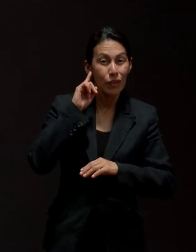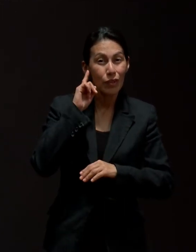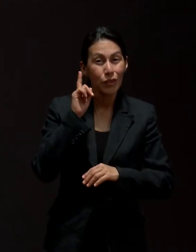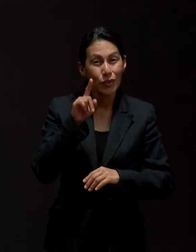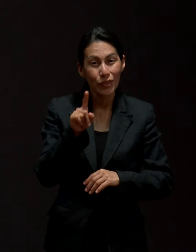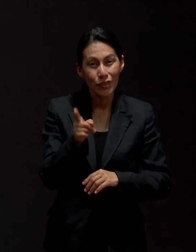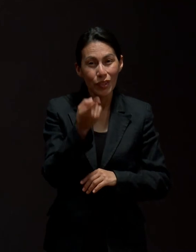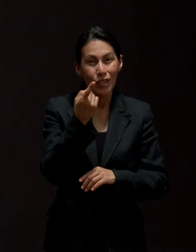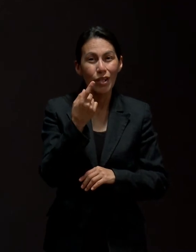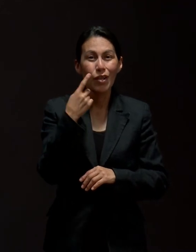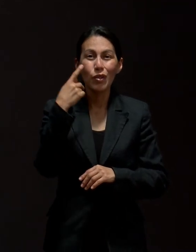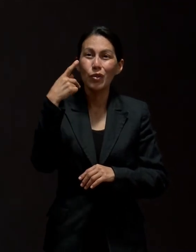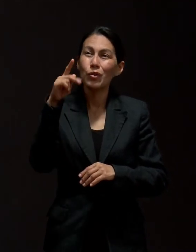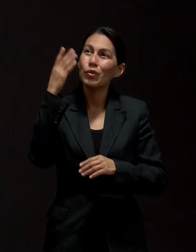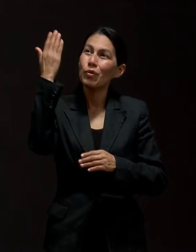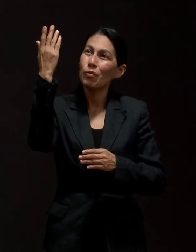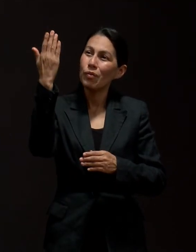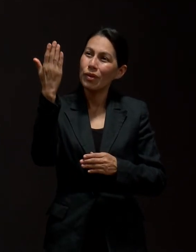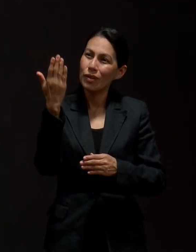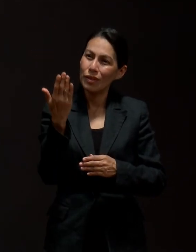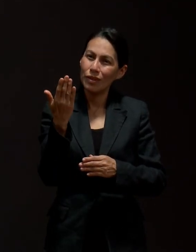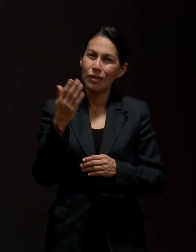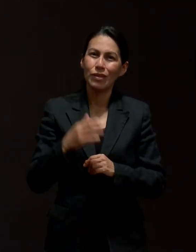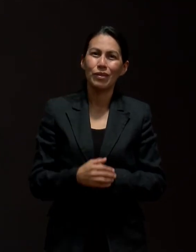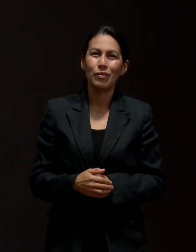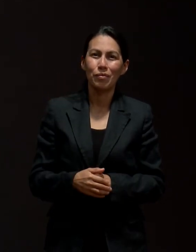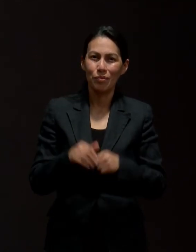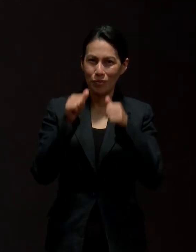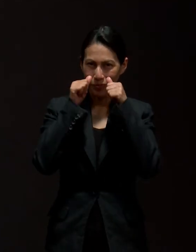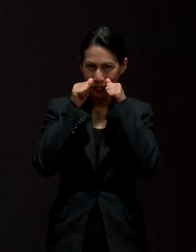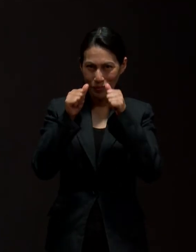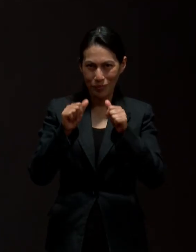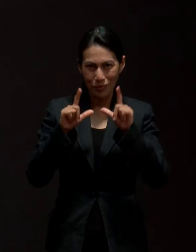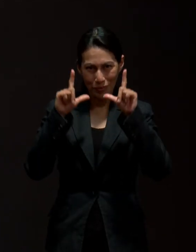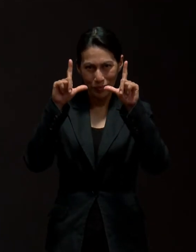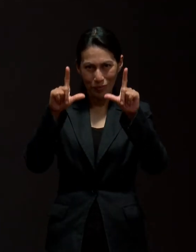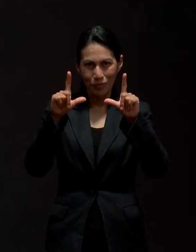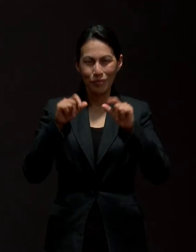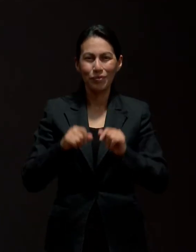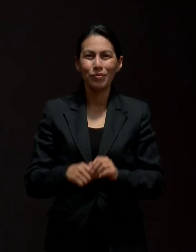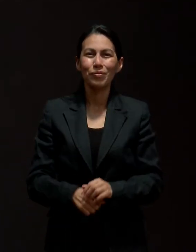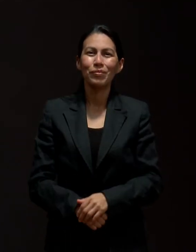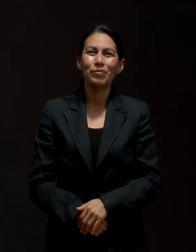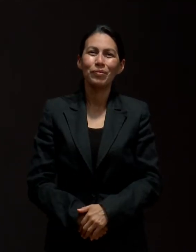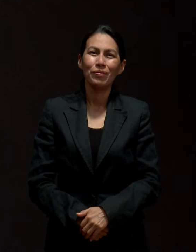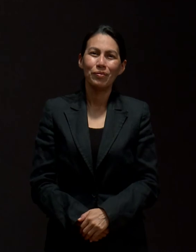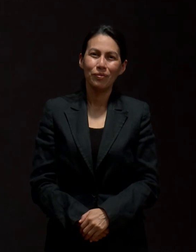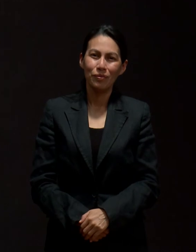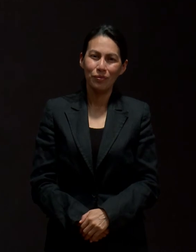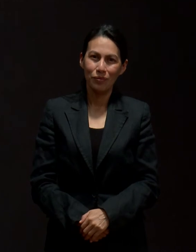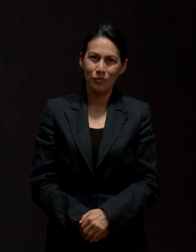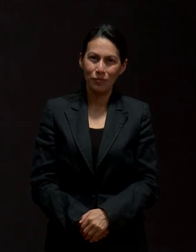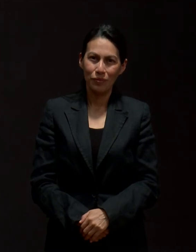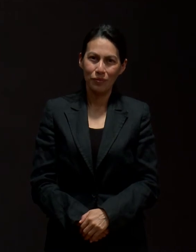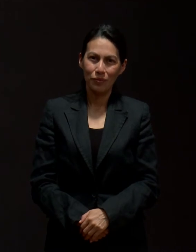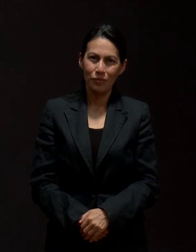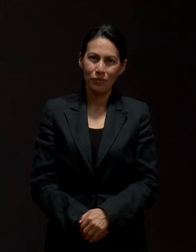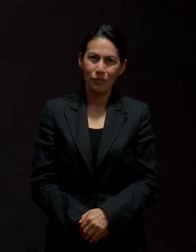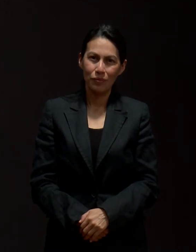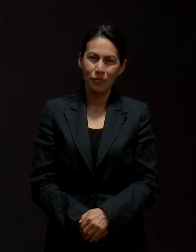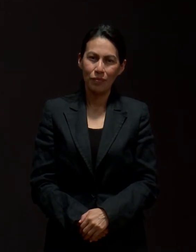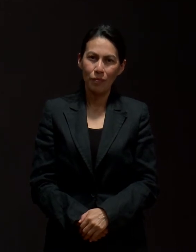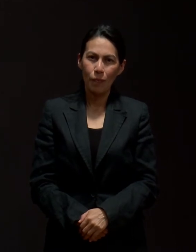ministerio SER, su presencia. Escuchemos para orar. Amén.